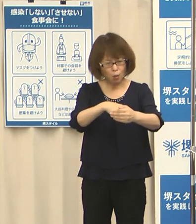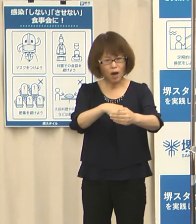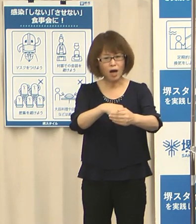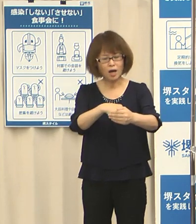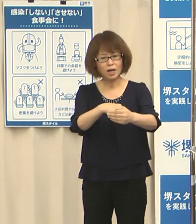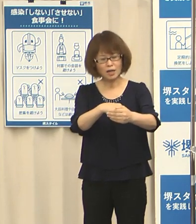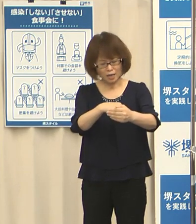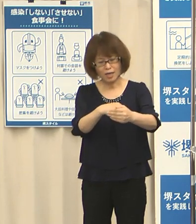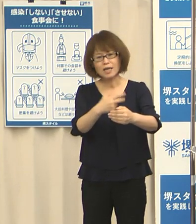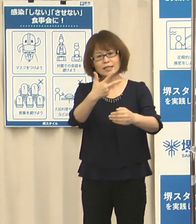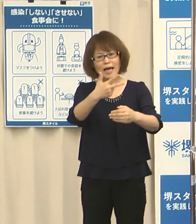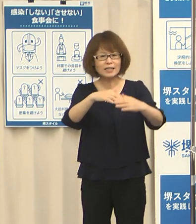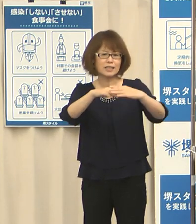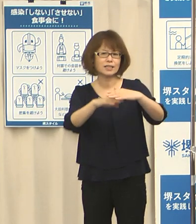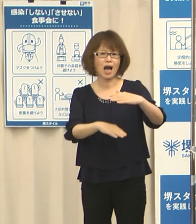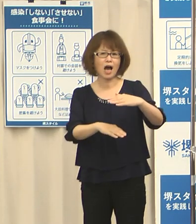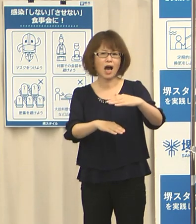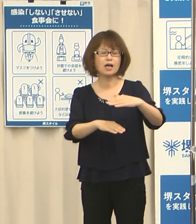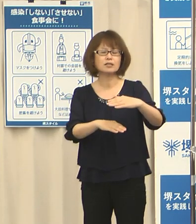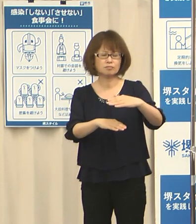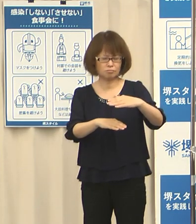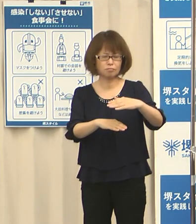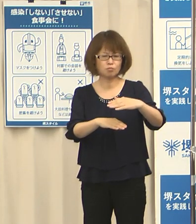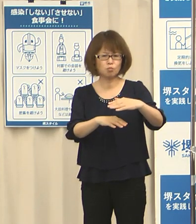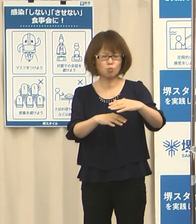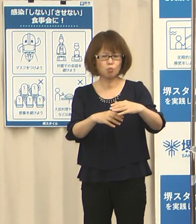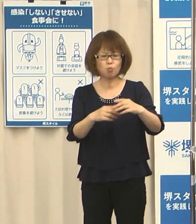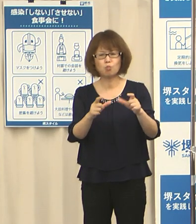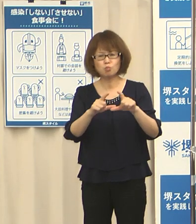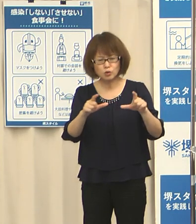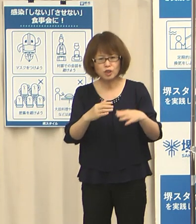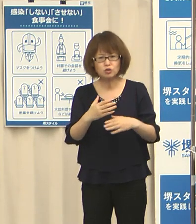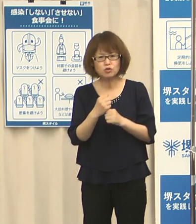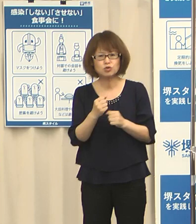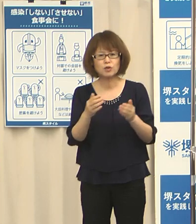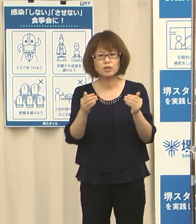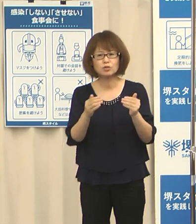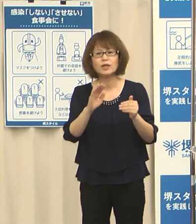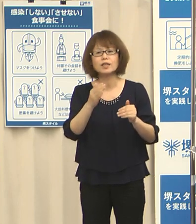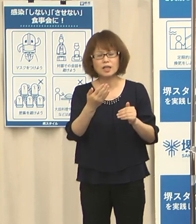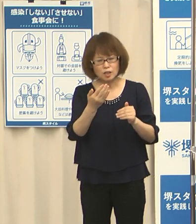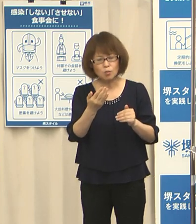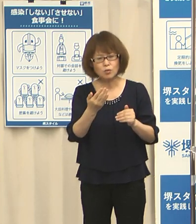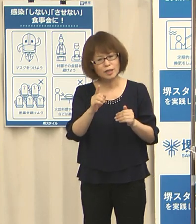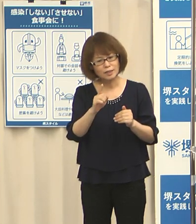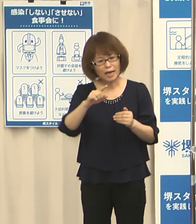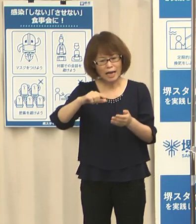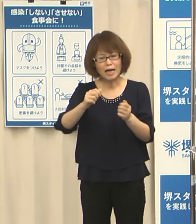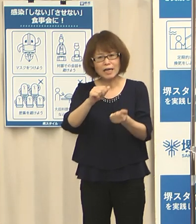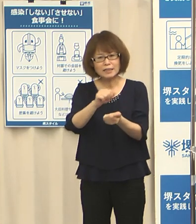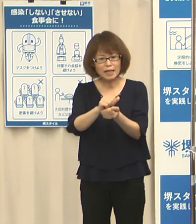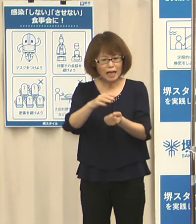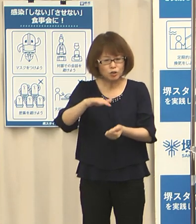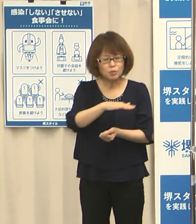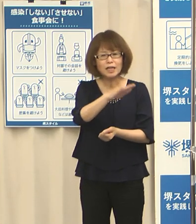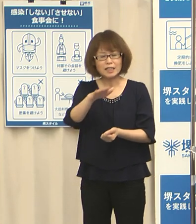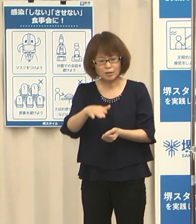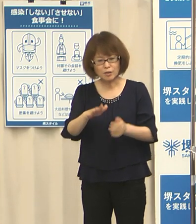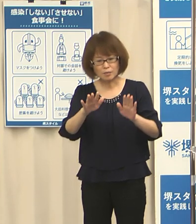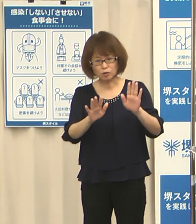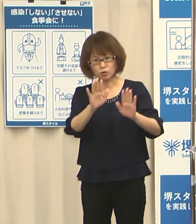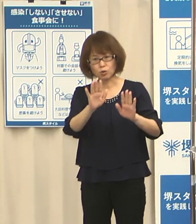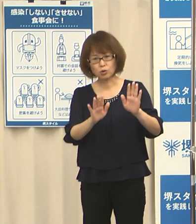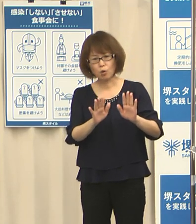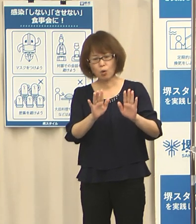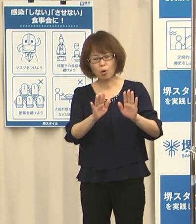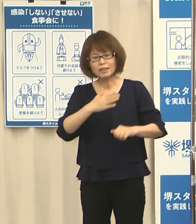不明者が7人を下回るということであれば、もちろん意識はしてもらわなくてはいけませんが、何かその堺の地域、堺市民の皆さんには今の状況というの